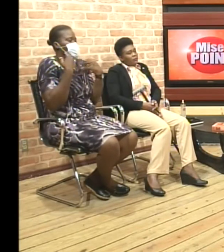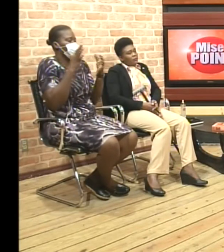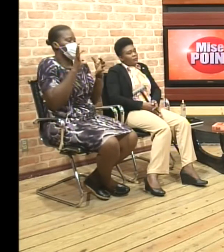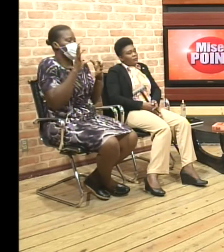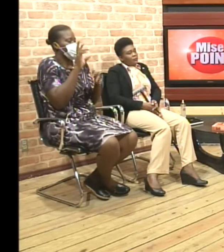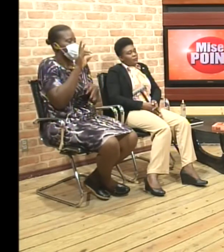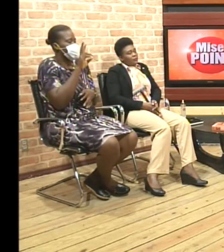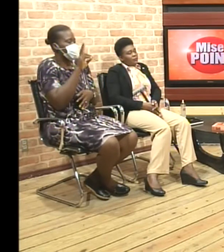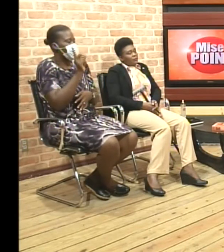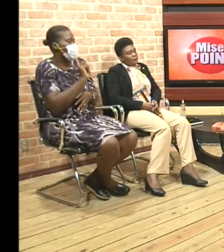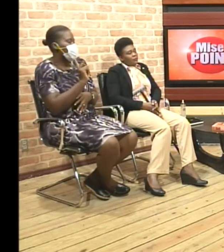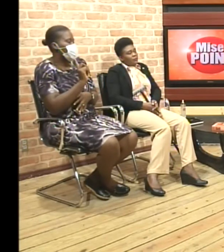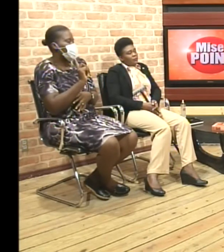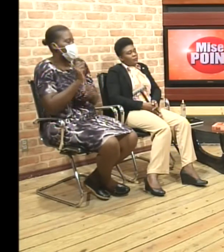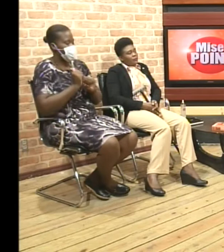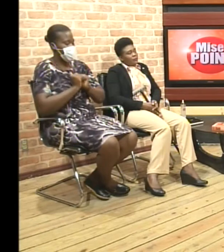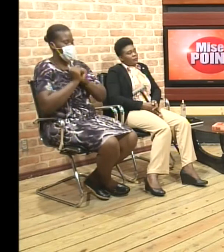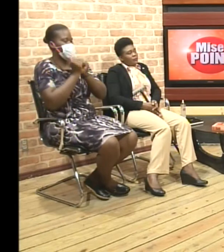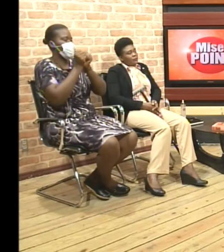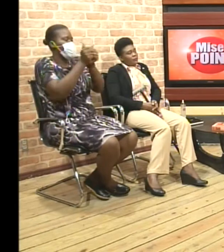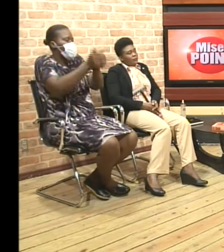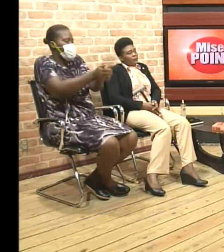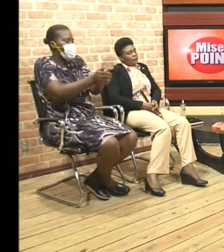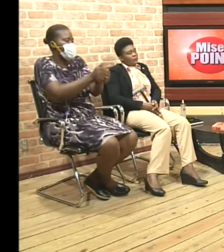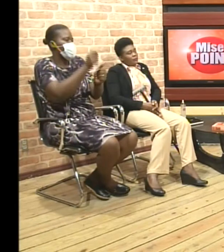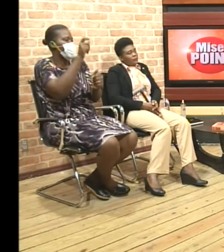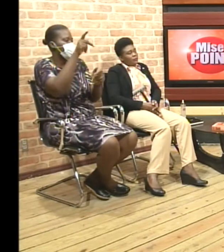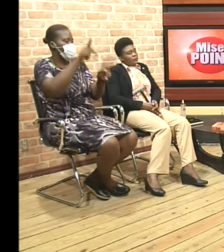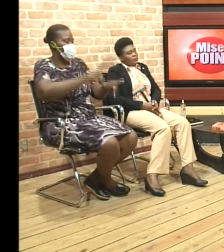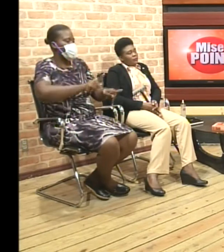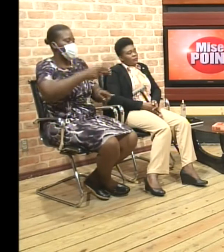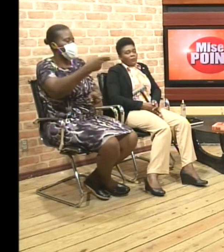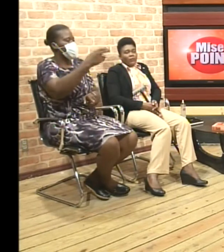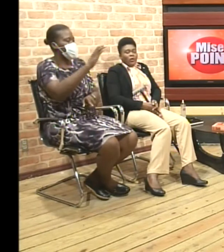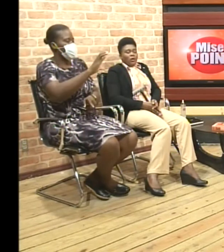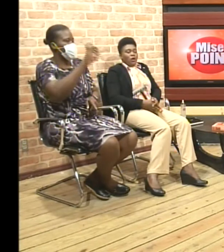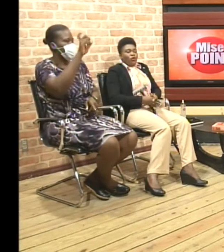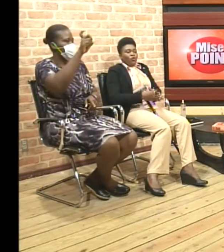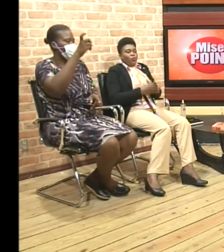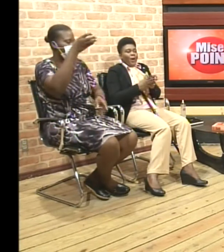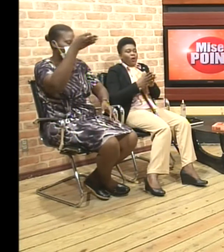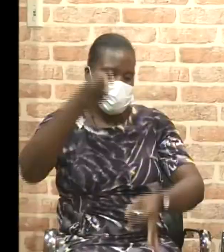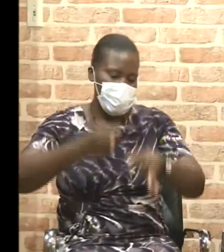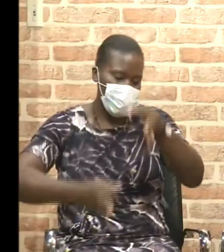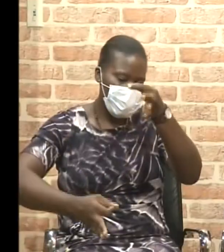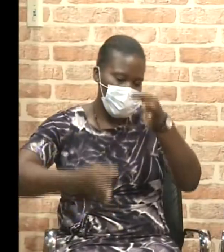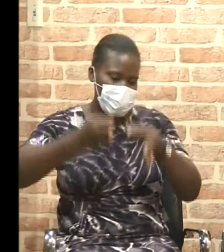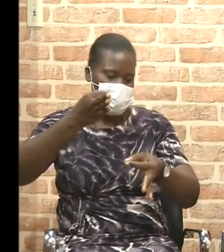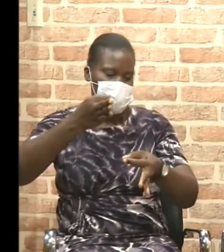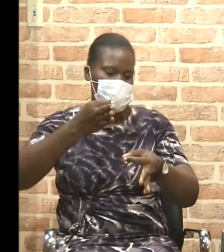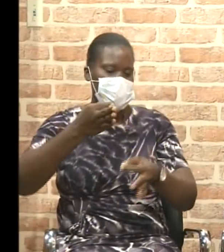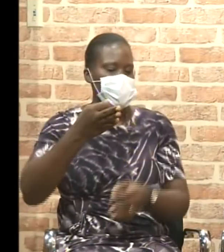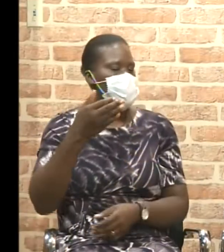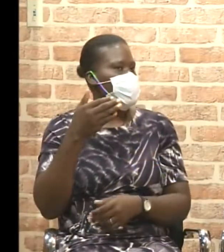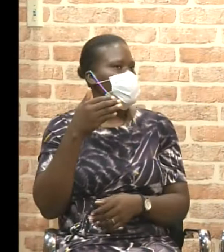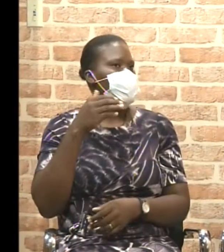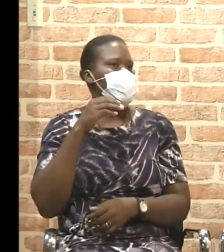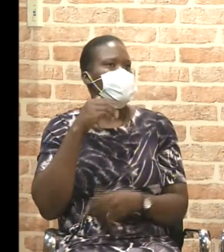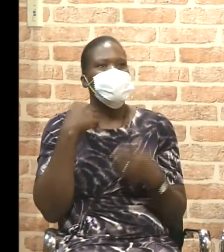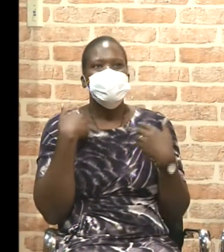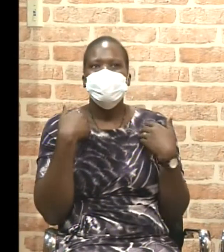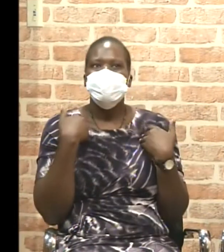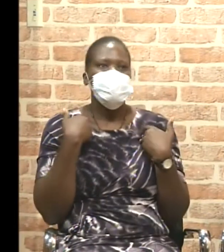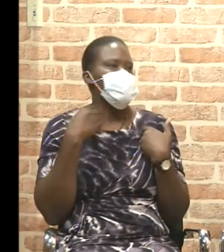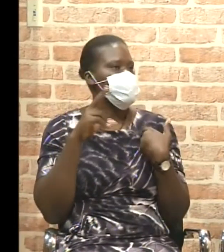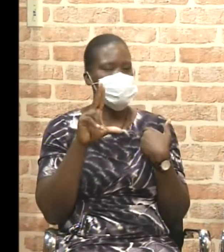accompagne des mon à besoin spéciaux qui besoin et assistance en justice? Nous n'avons pas une unité pour ça. Par